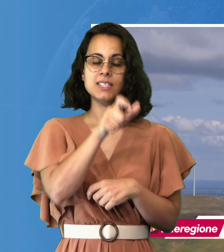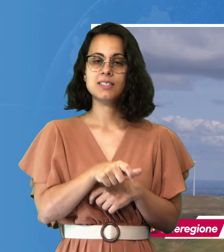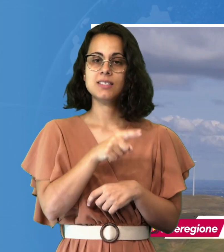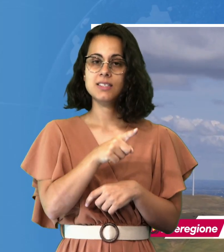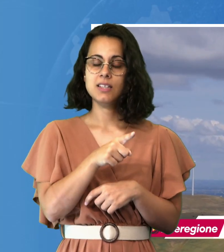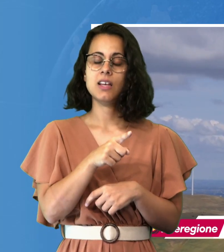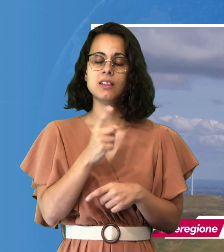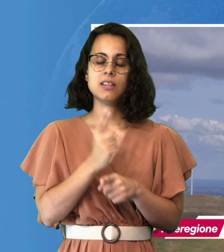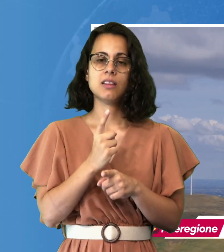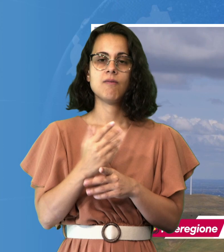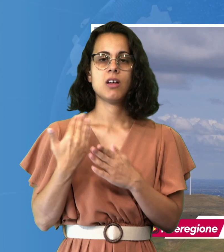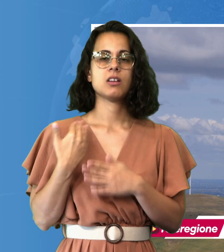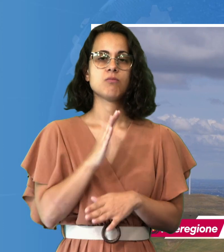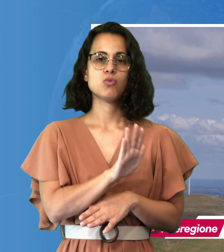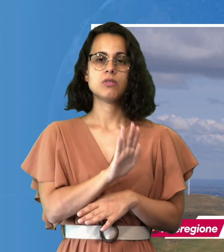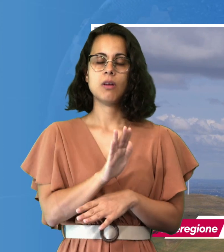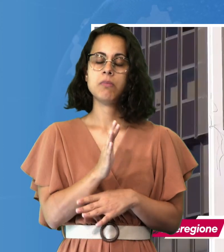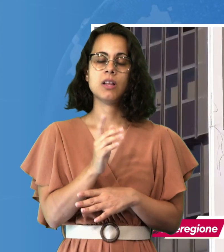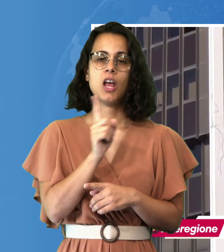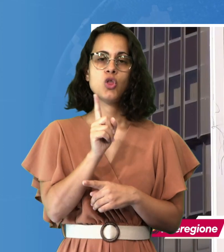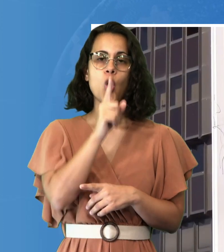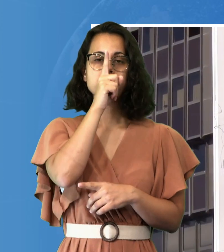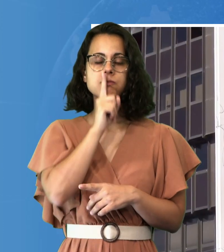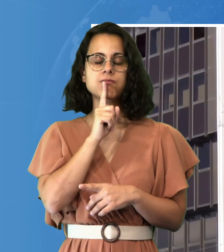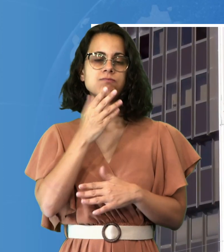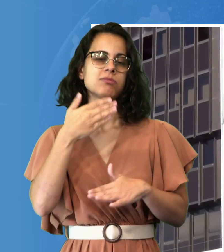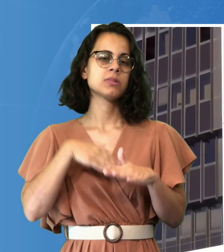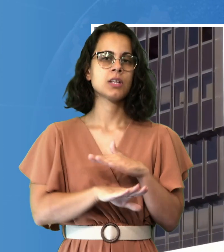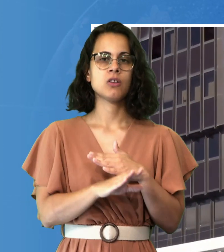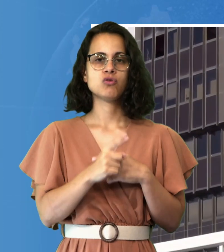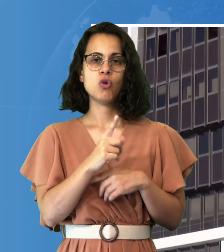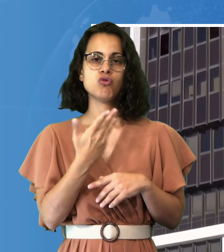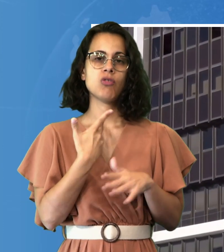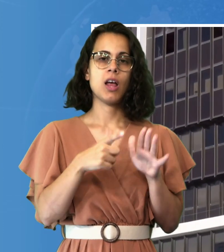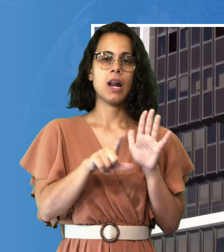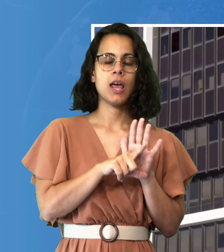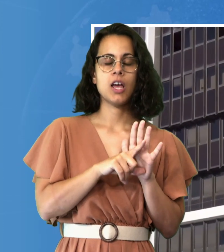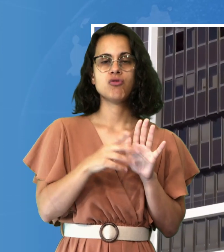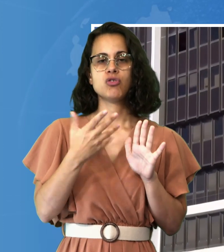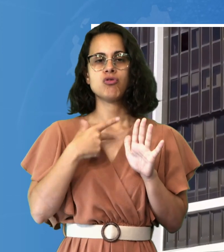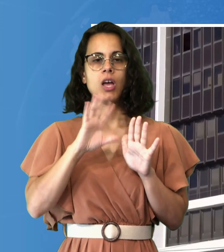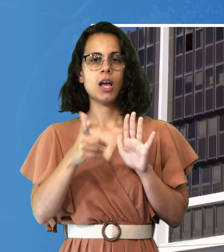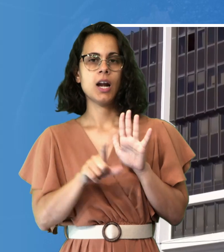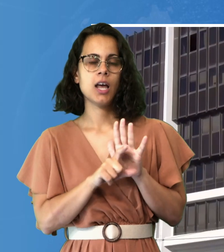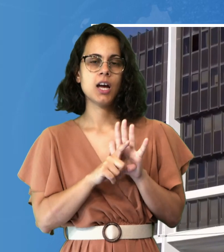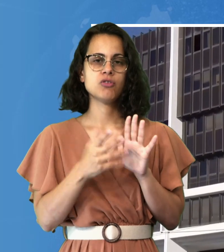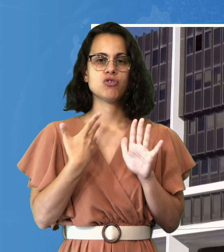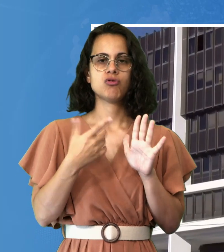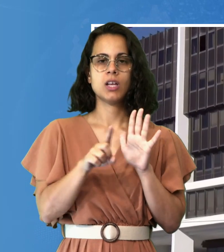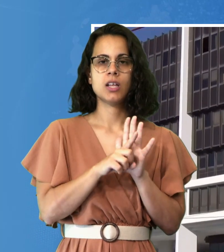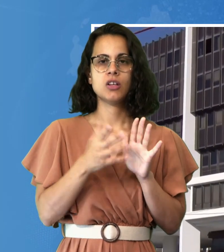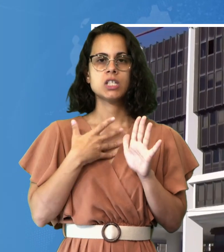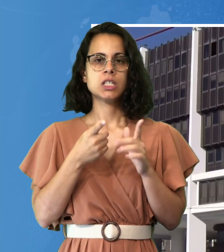assume responsabilità, non si nasconde dietro una legge che poi dovrà fare un'altra, che delega la giunta, che